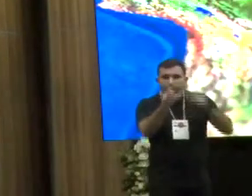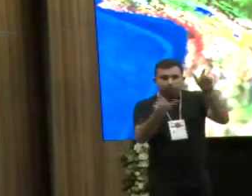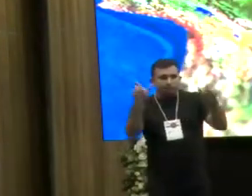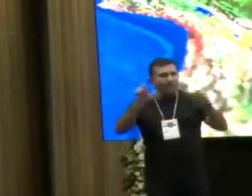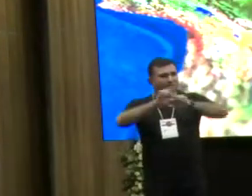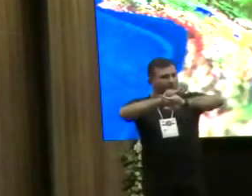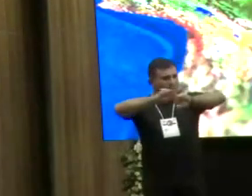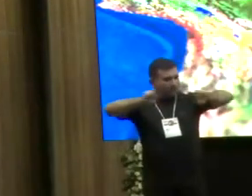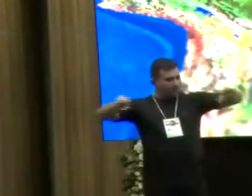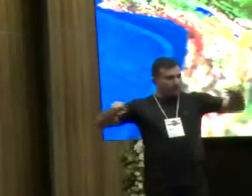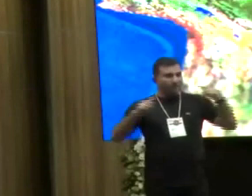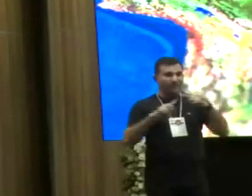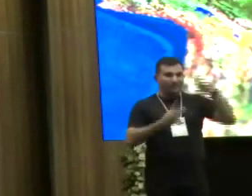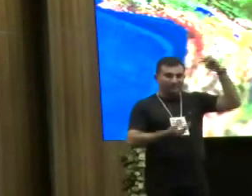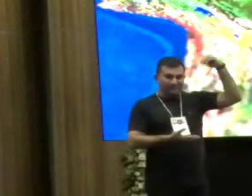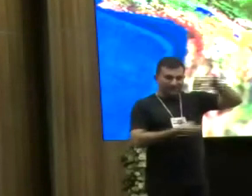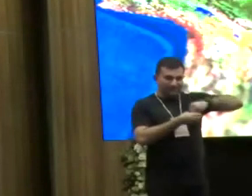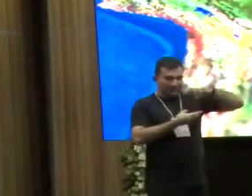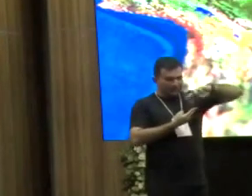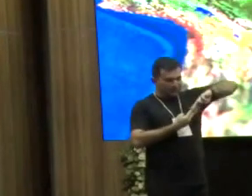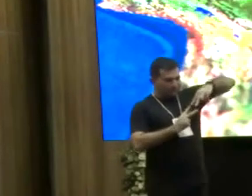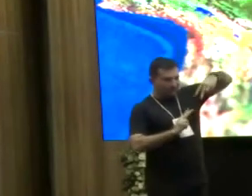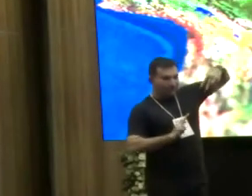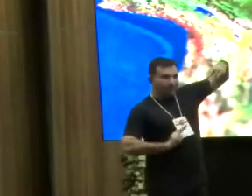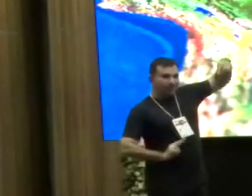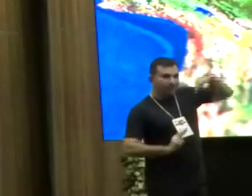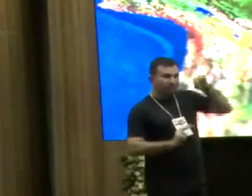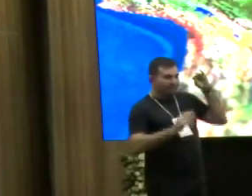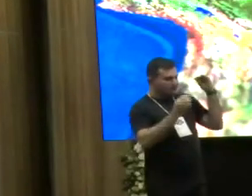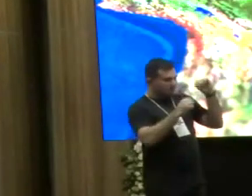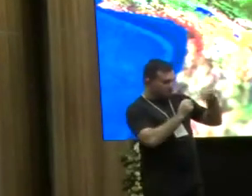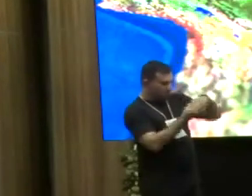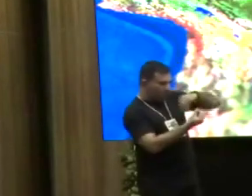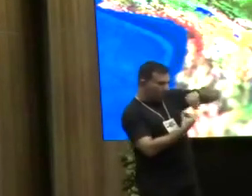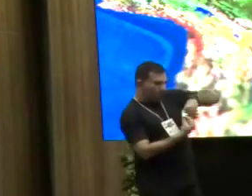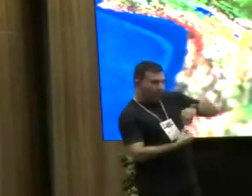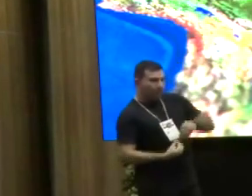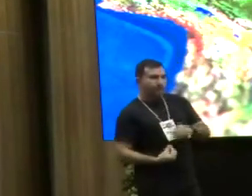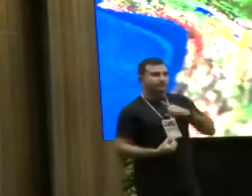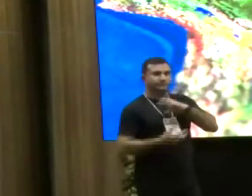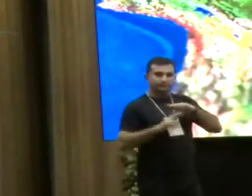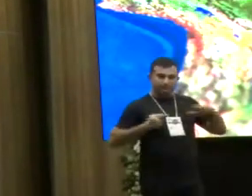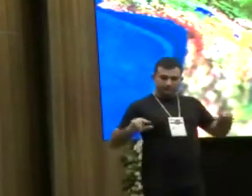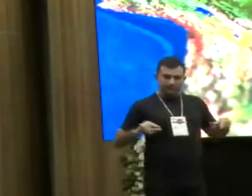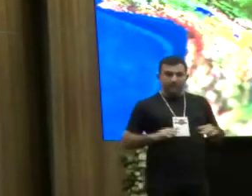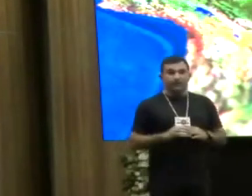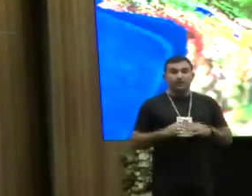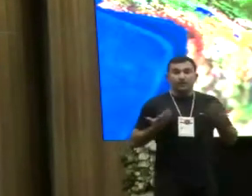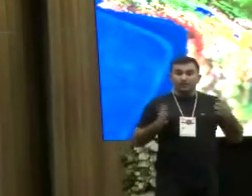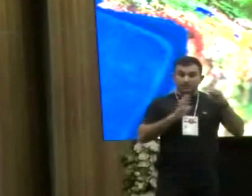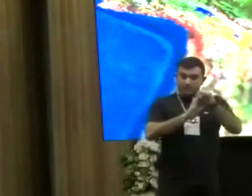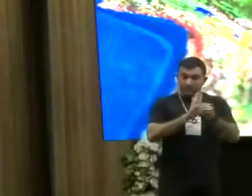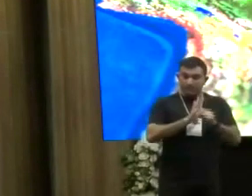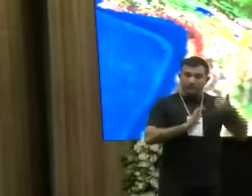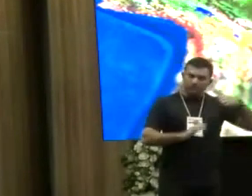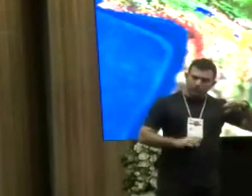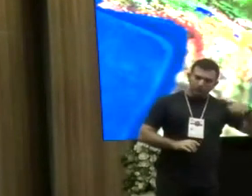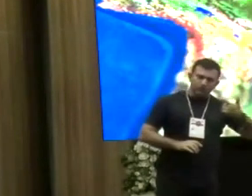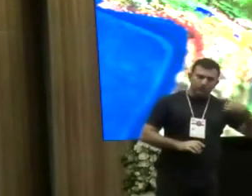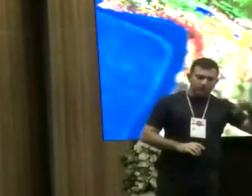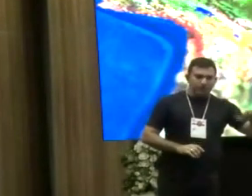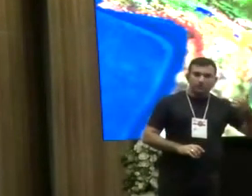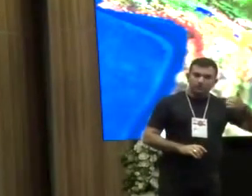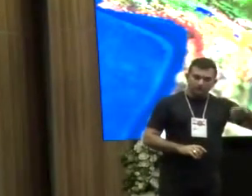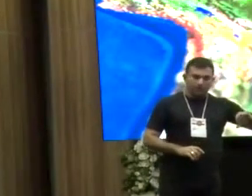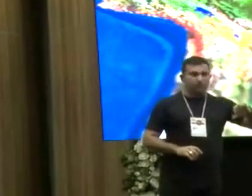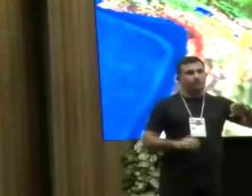base étnica, eu não estou falando do final do século XIX, nem início do século XX, com a